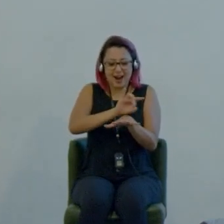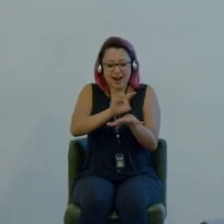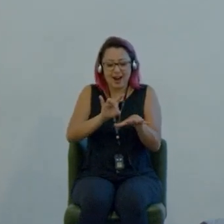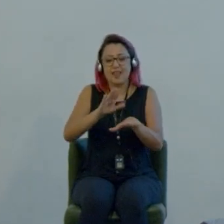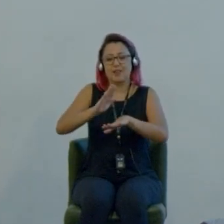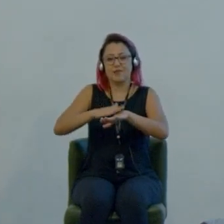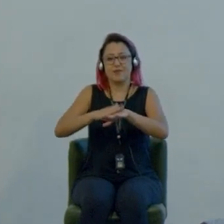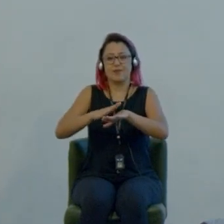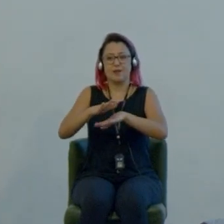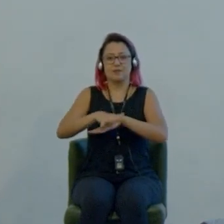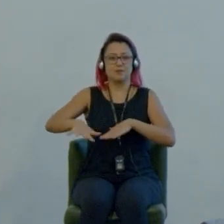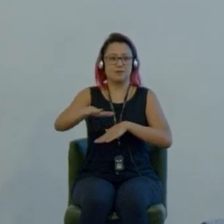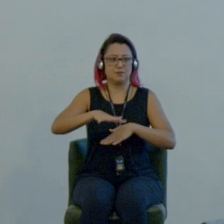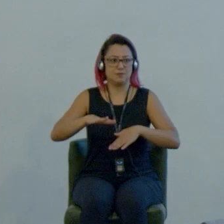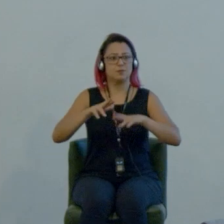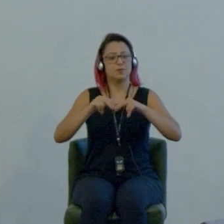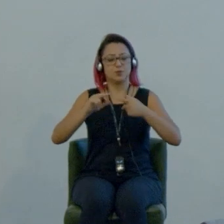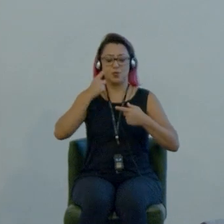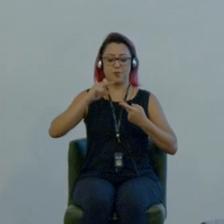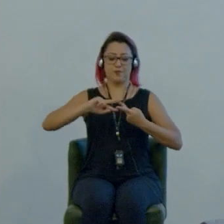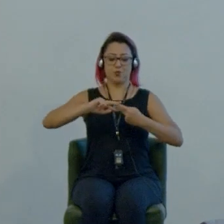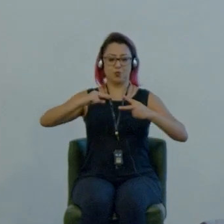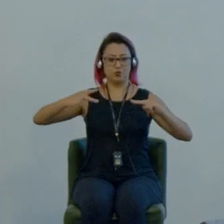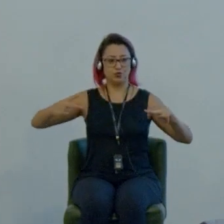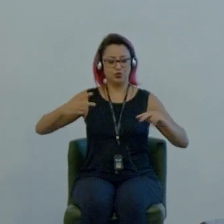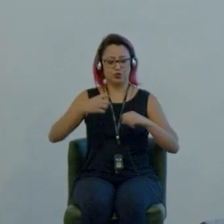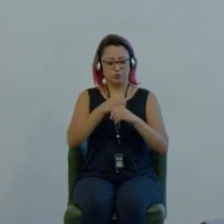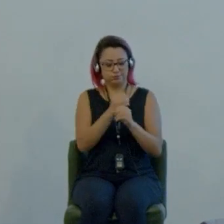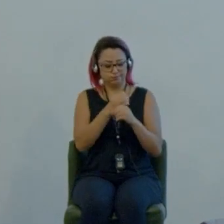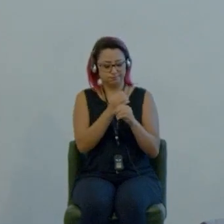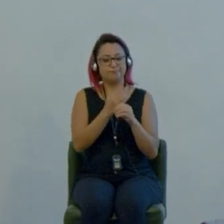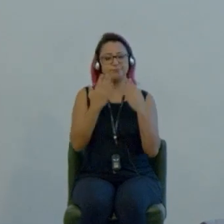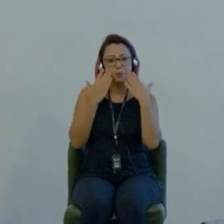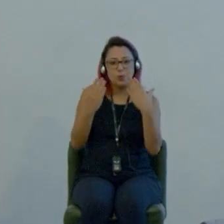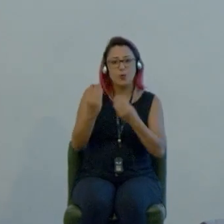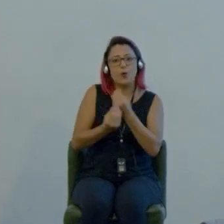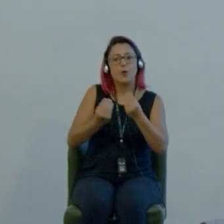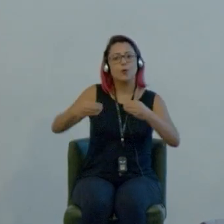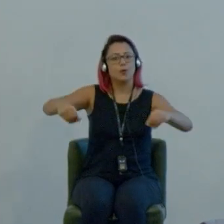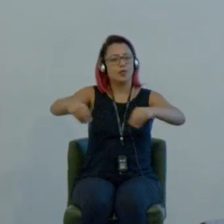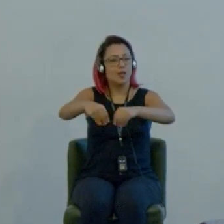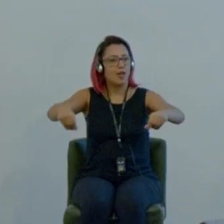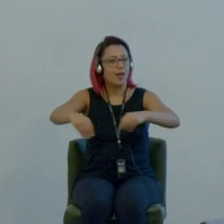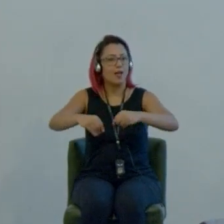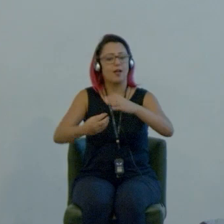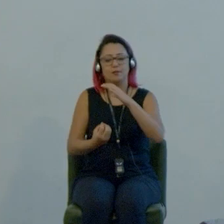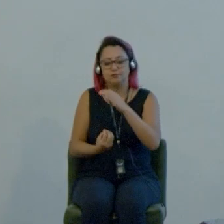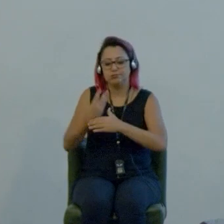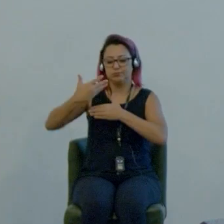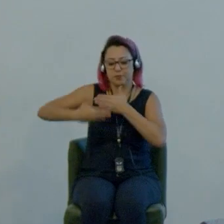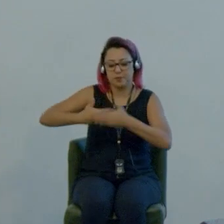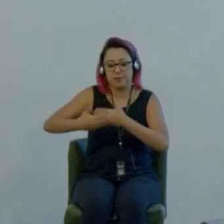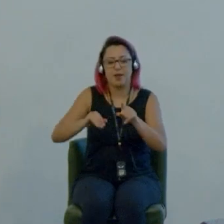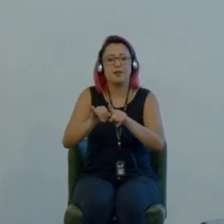l'histoire longue de la Terre, c'est ce que nous apprend l'histoire des roches, et évidemment, c'est ce que nous apprend l'histoire humaine des artefacts, des villes,